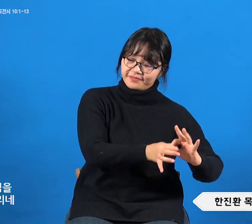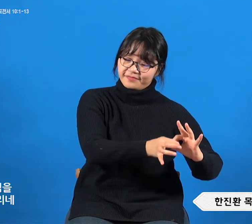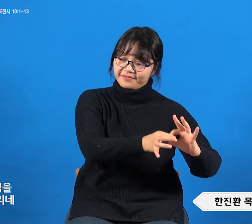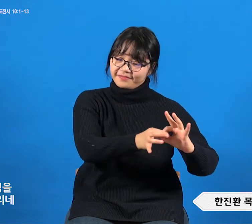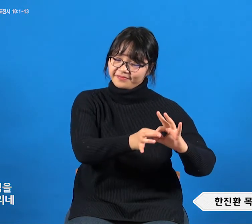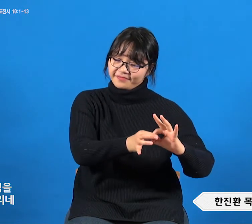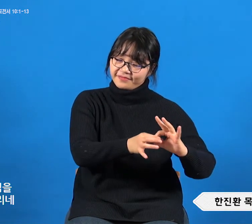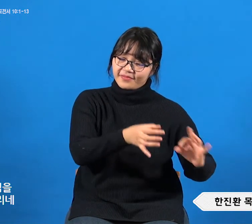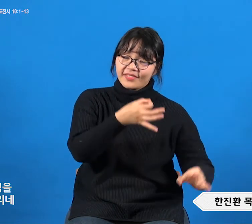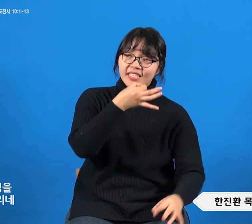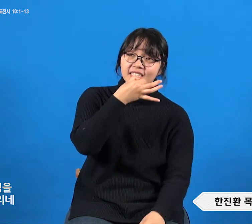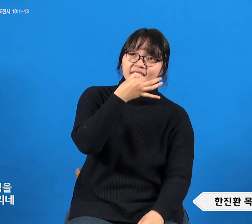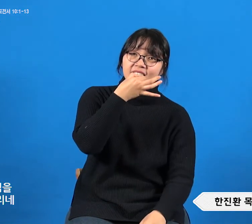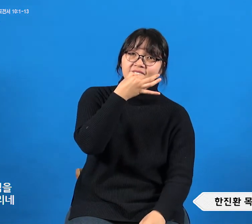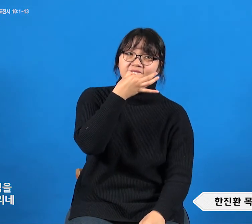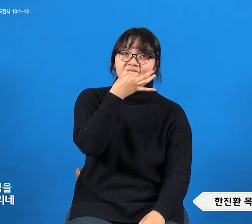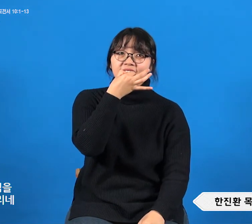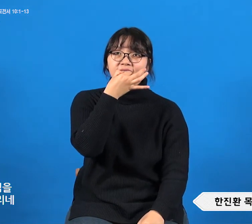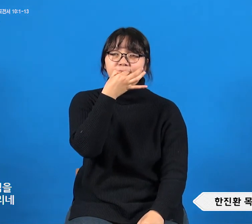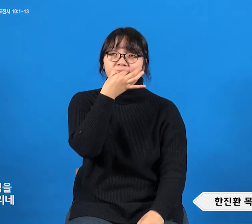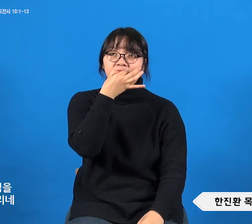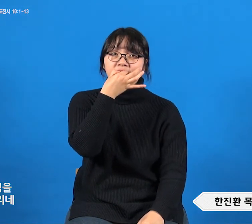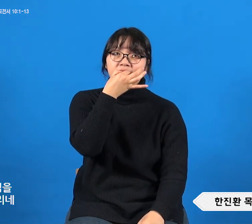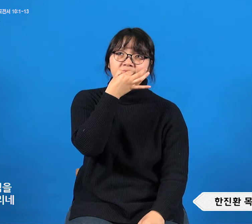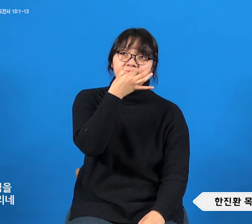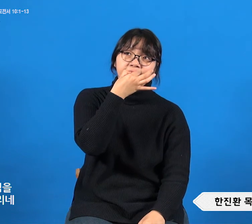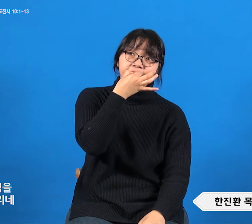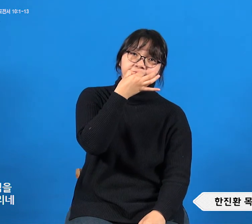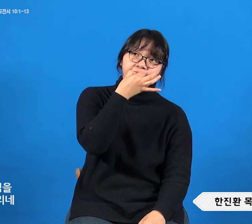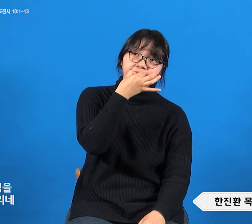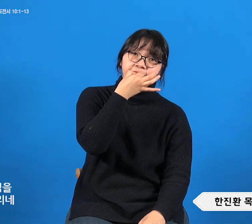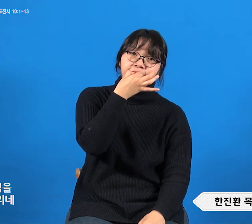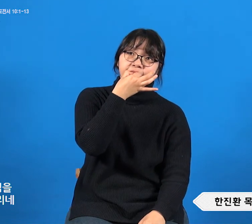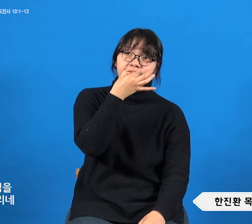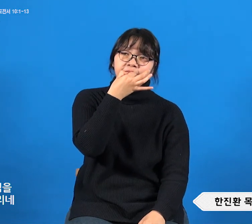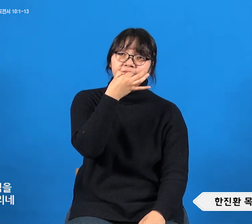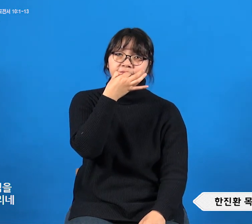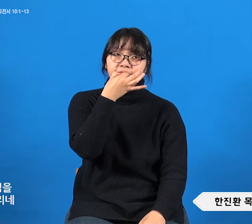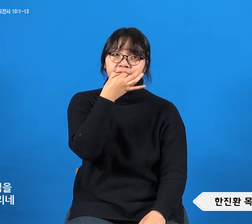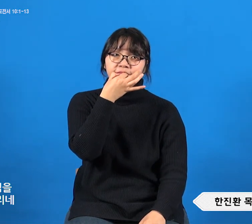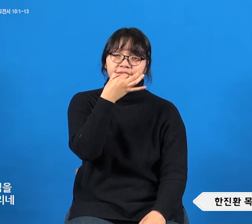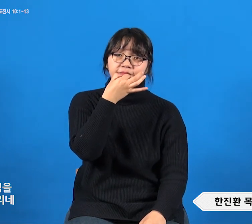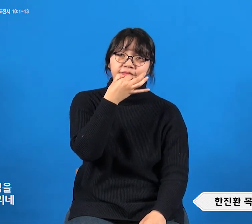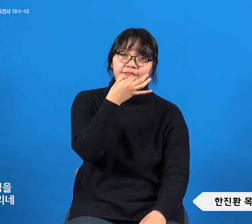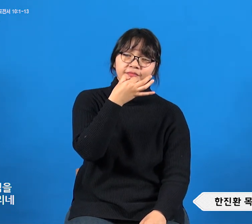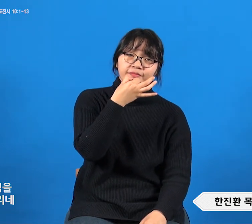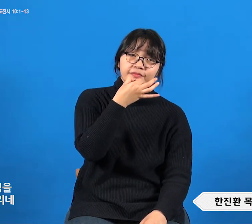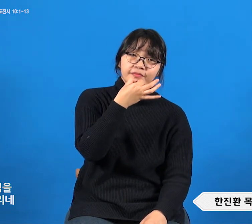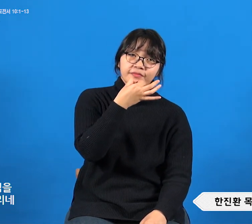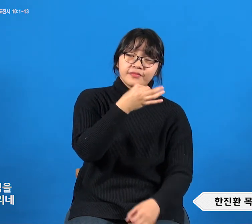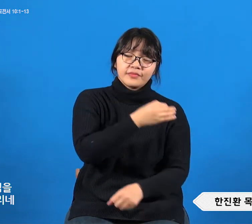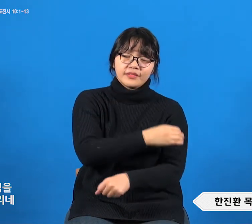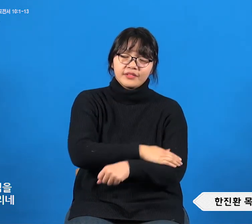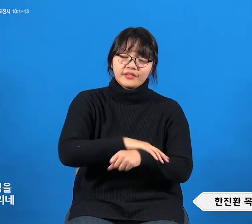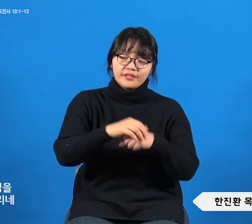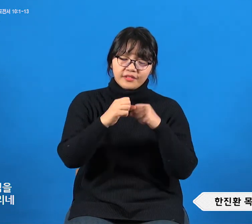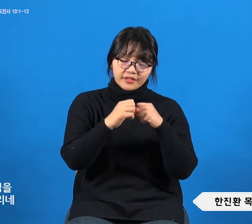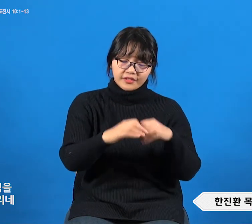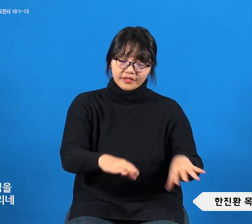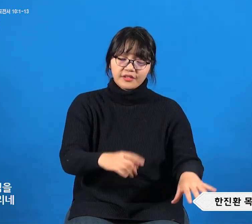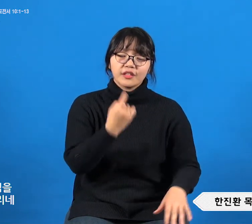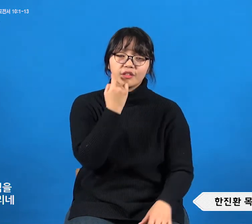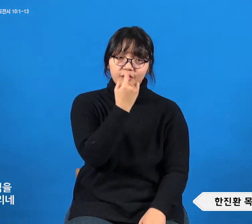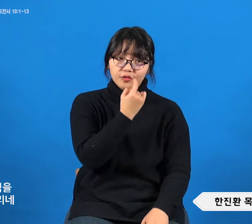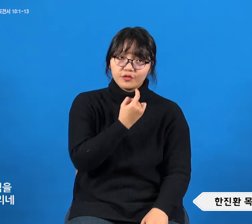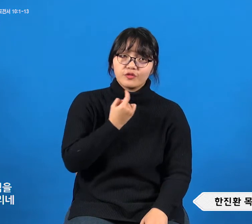속한 욕심을 잘못된